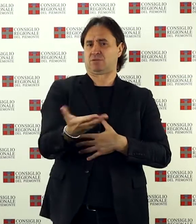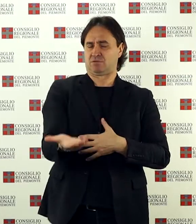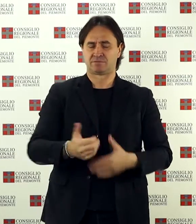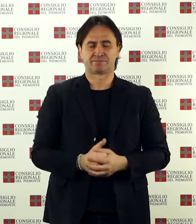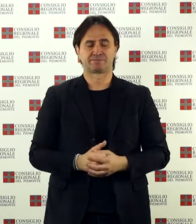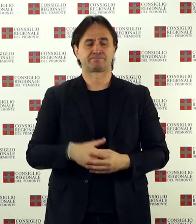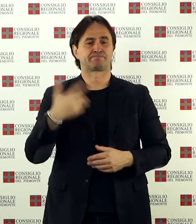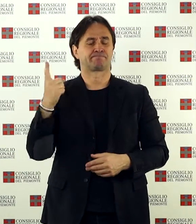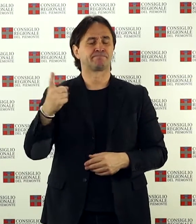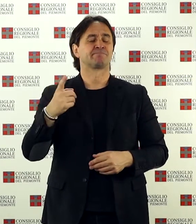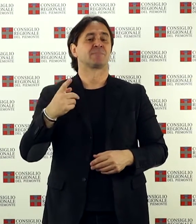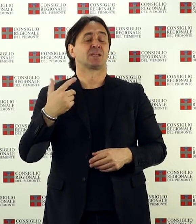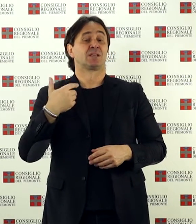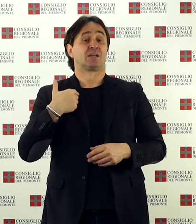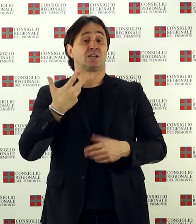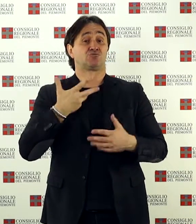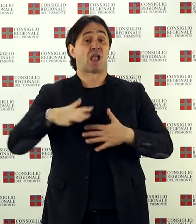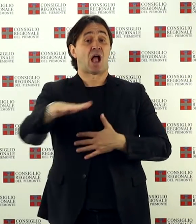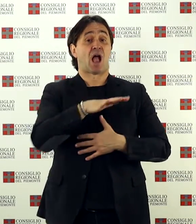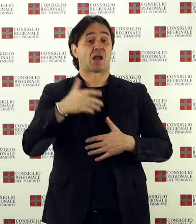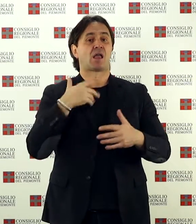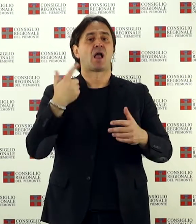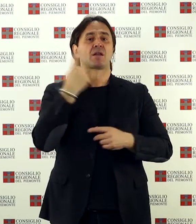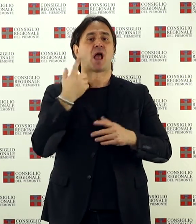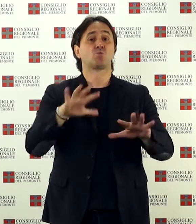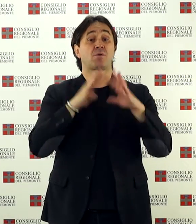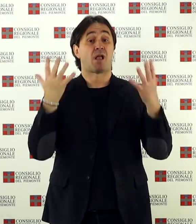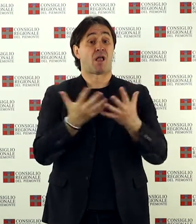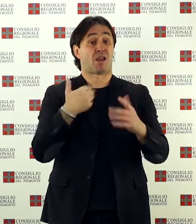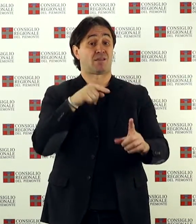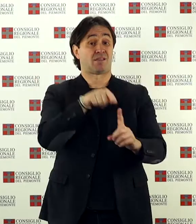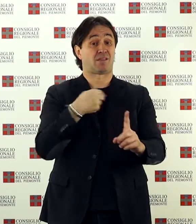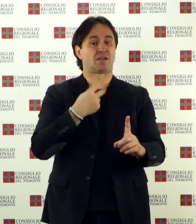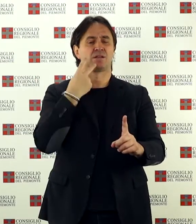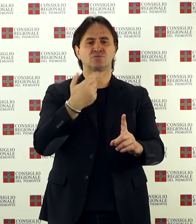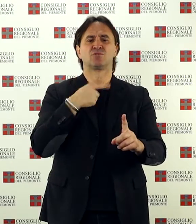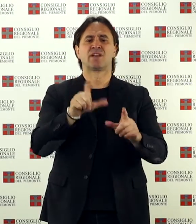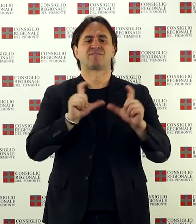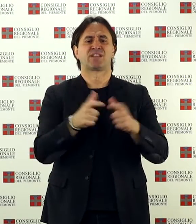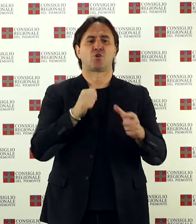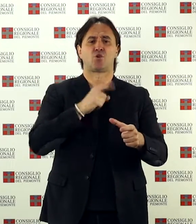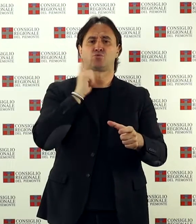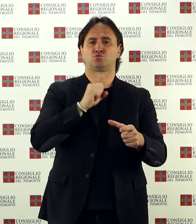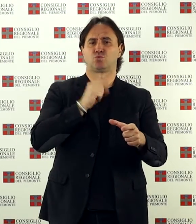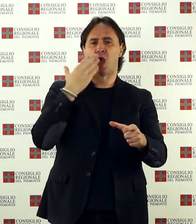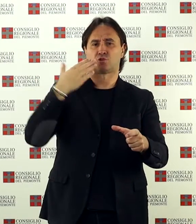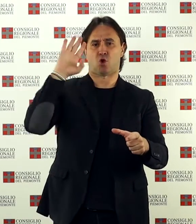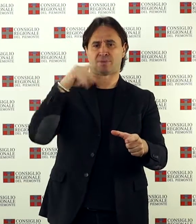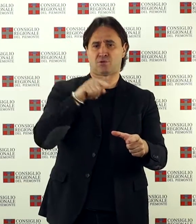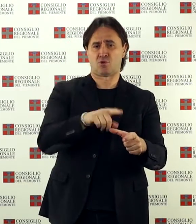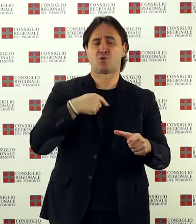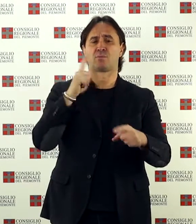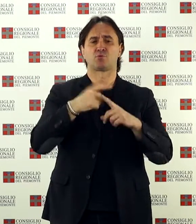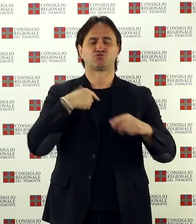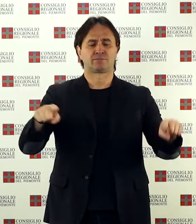invece specificato che è stata evidenziata la presenza di aree naturali, sono stati segnalati i vincoli antropici e sono state